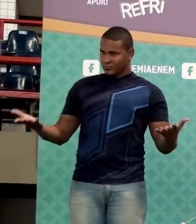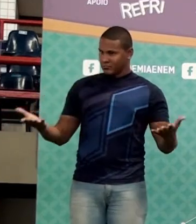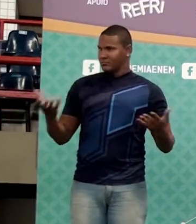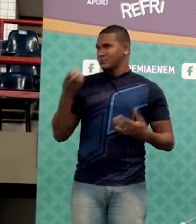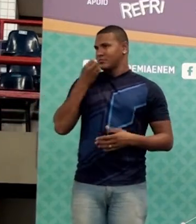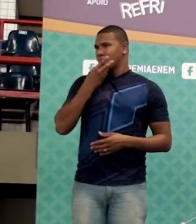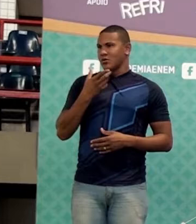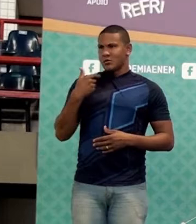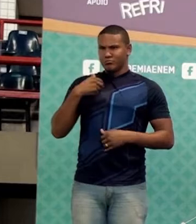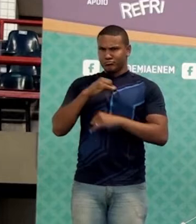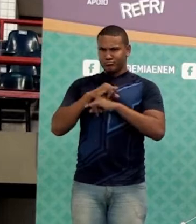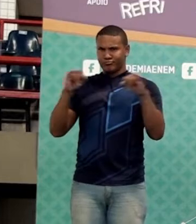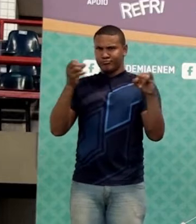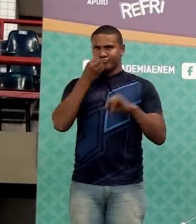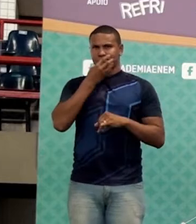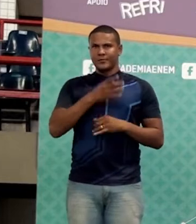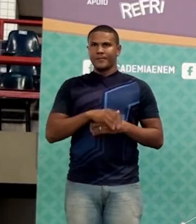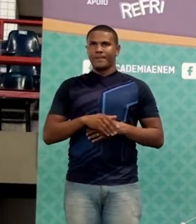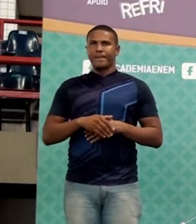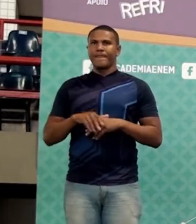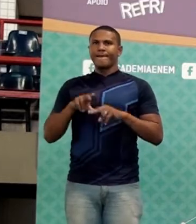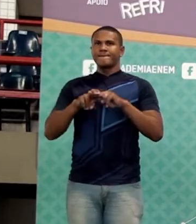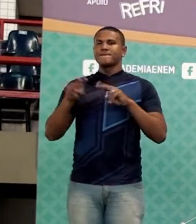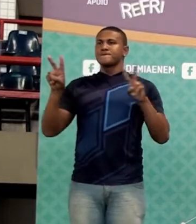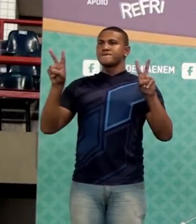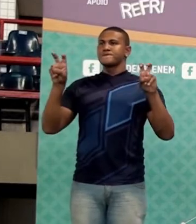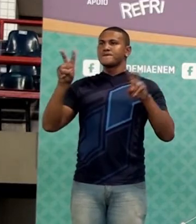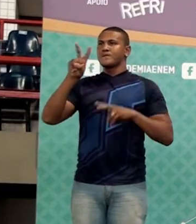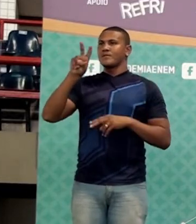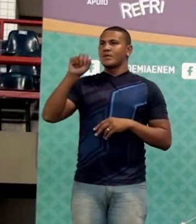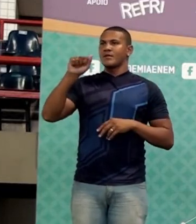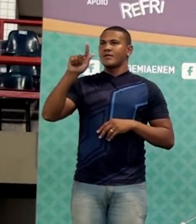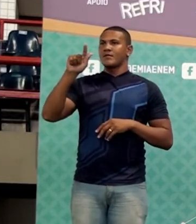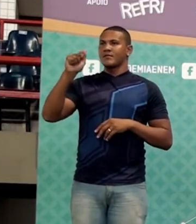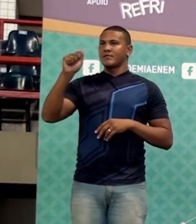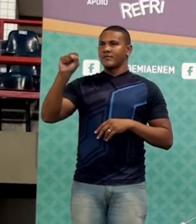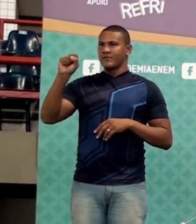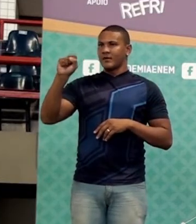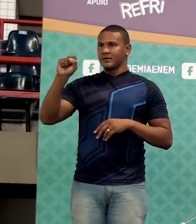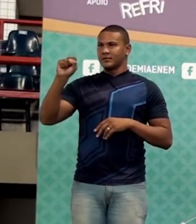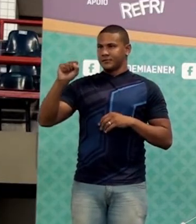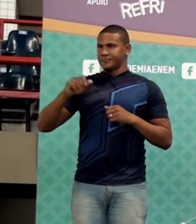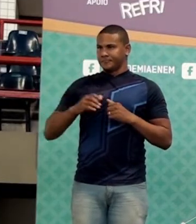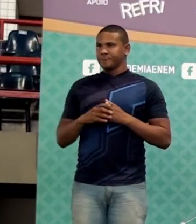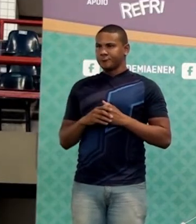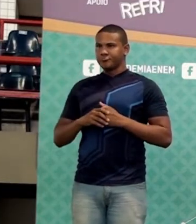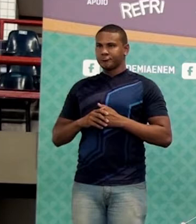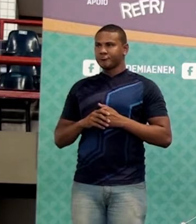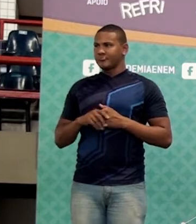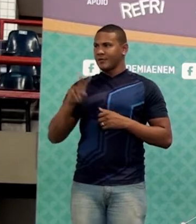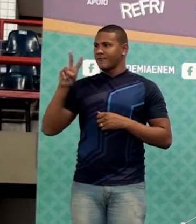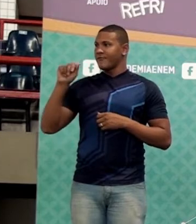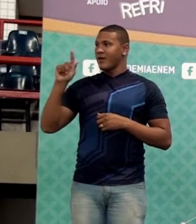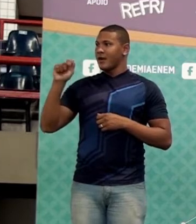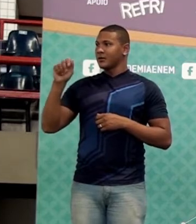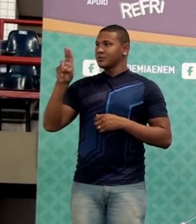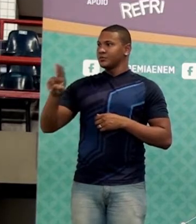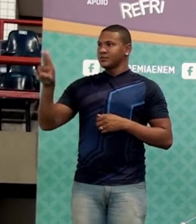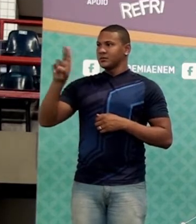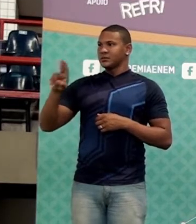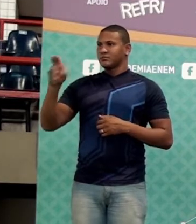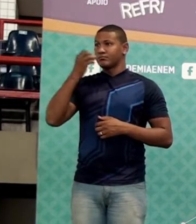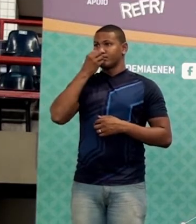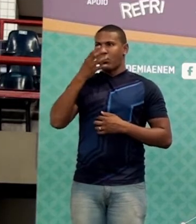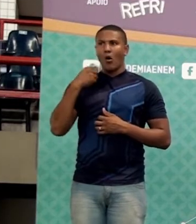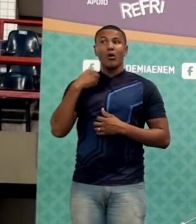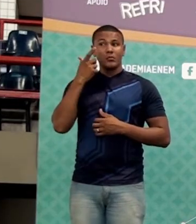notícia boa que eu tenho, que é sobre vagas em universidades para um curso muito concorrido, viu? E numa excelente condição para vocês. A gente